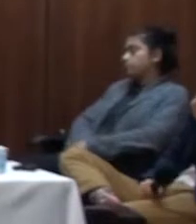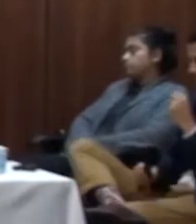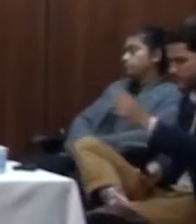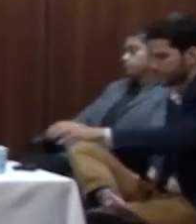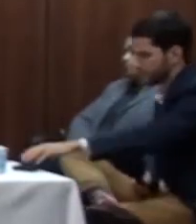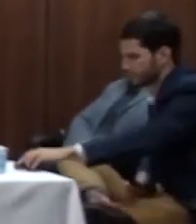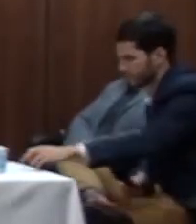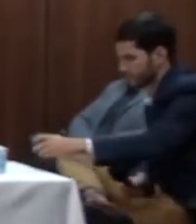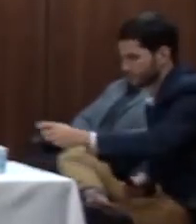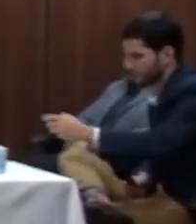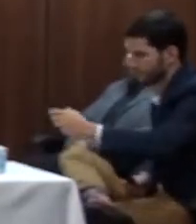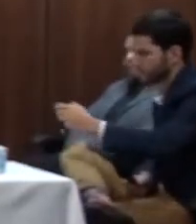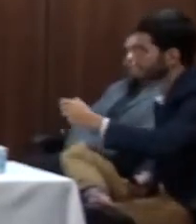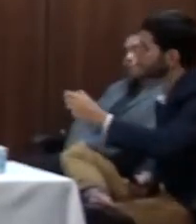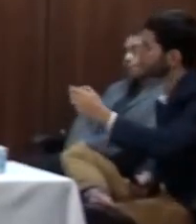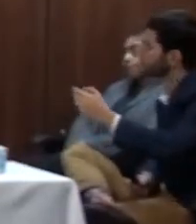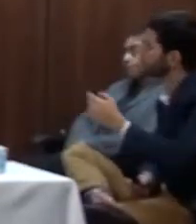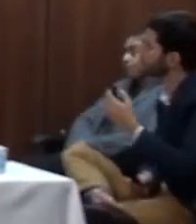passar o próximo.